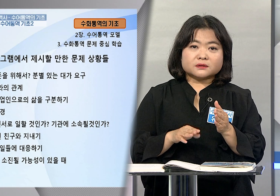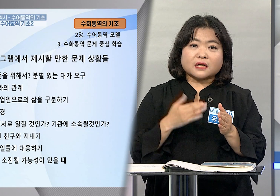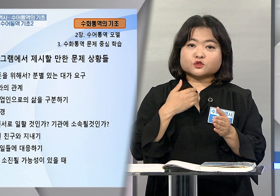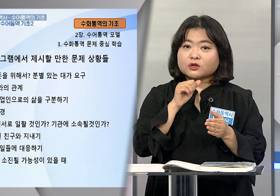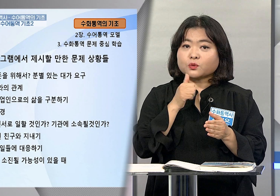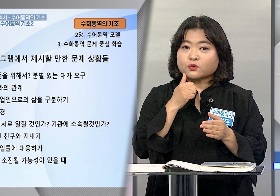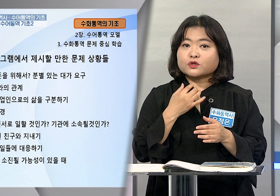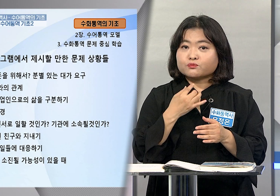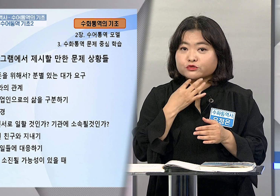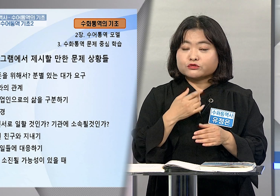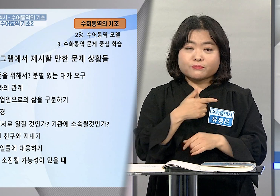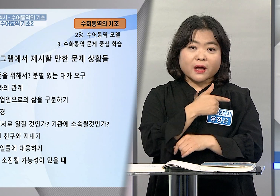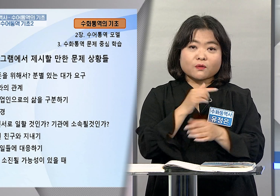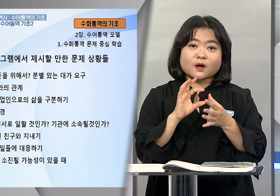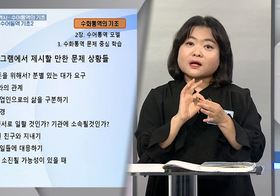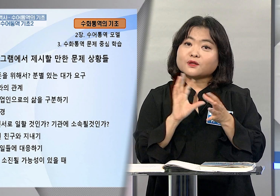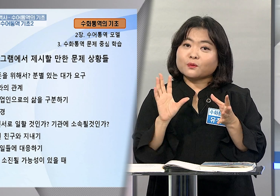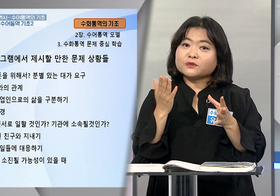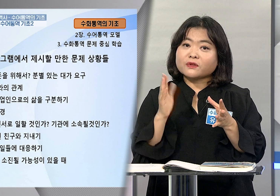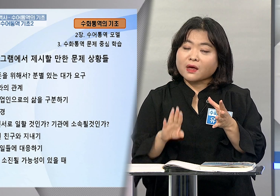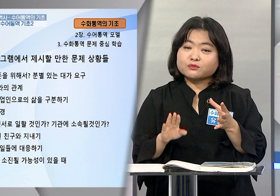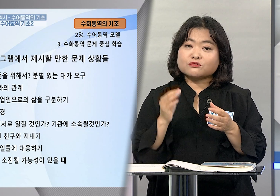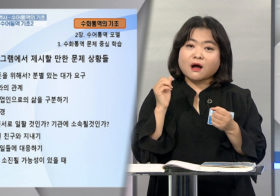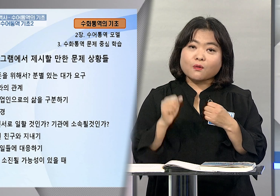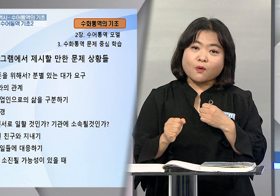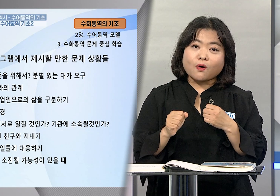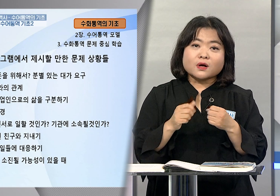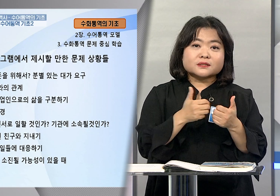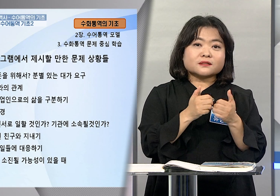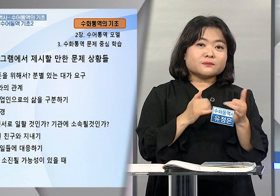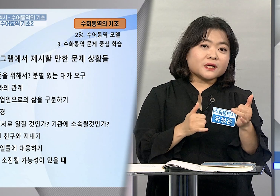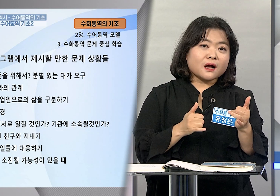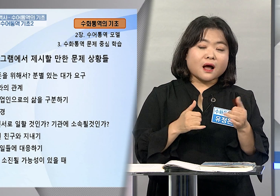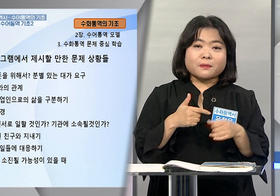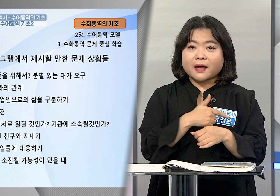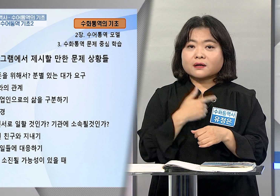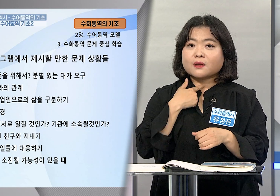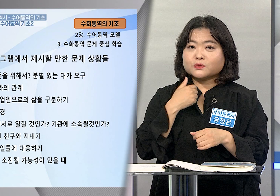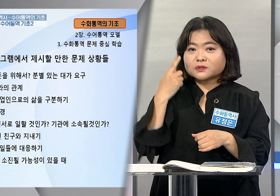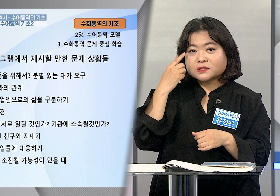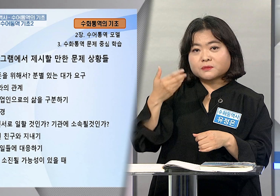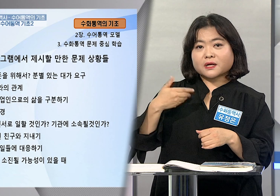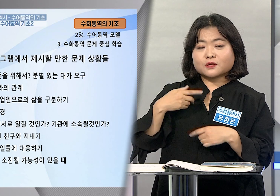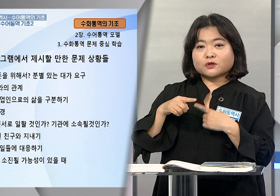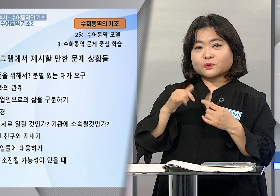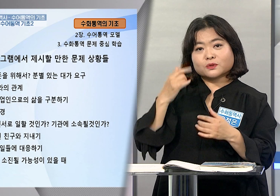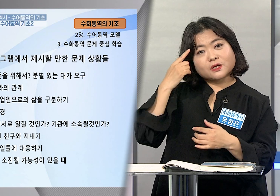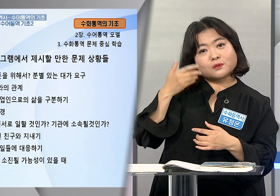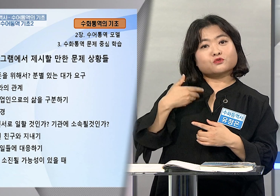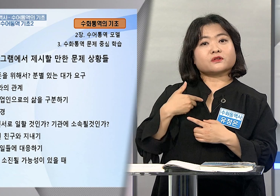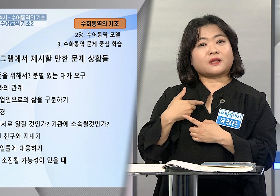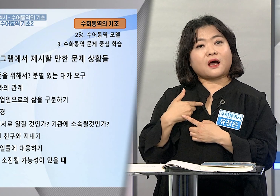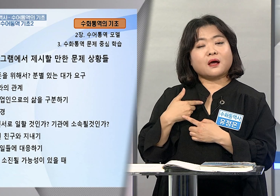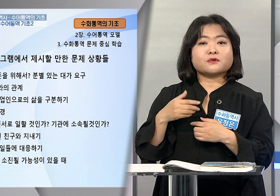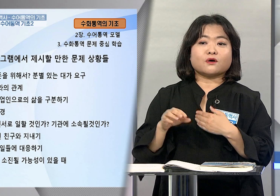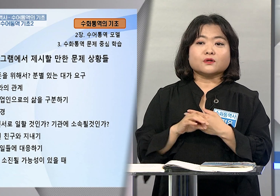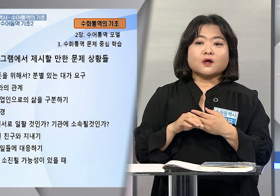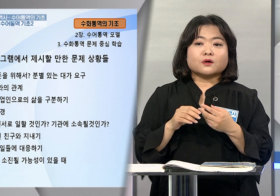나는 수화통역일 뿐 마약과 상관이 없는데 불구하고 상담자가 마약을 해본 적 있습니까? 수화통역사에게 물었다 하면